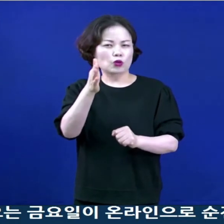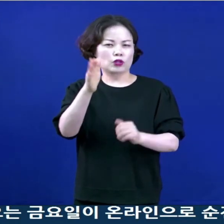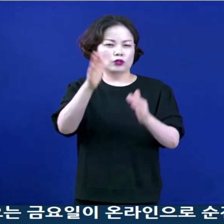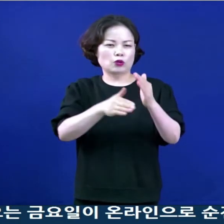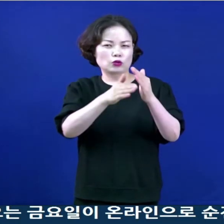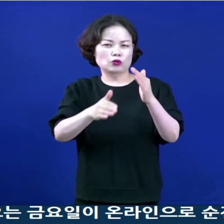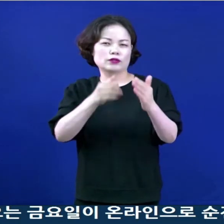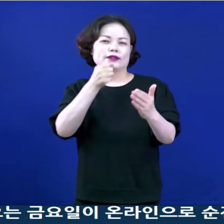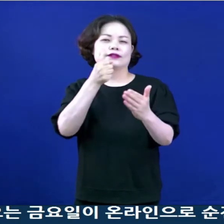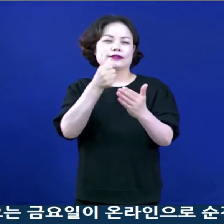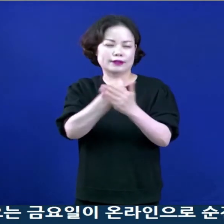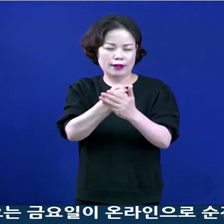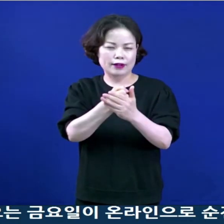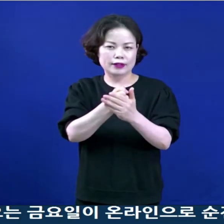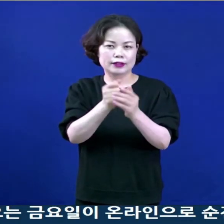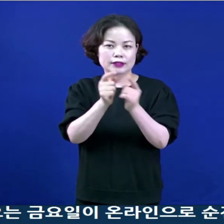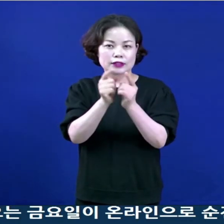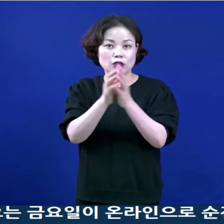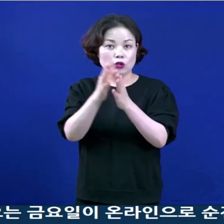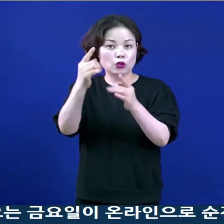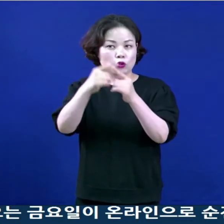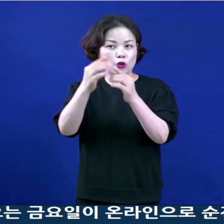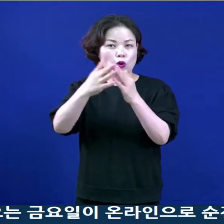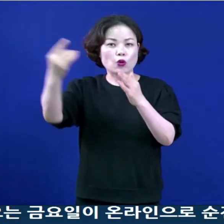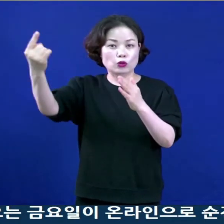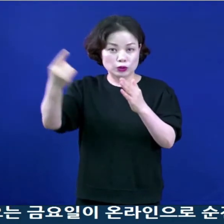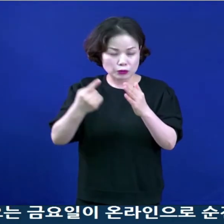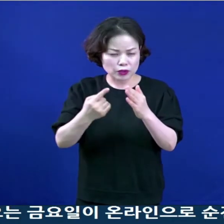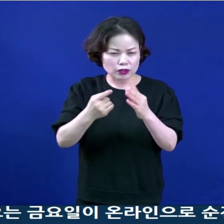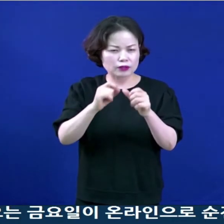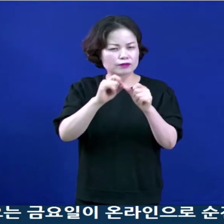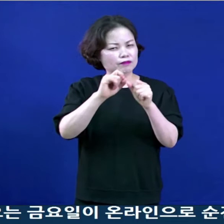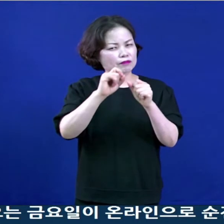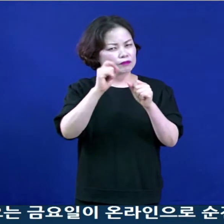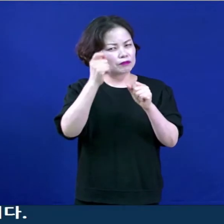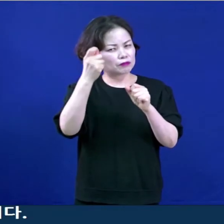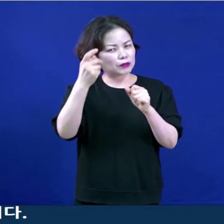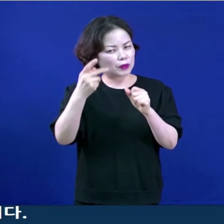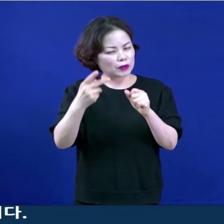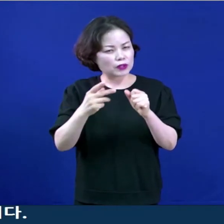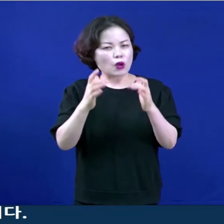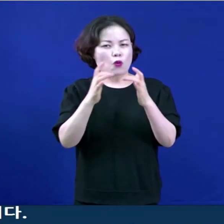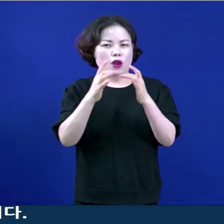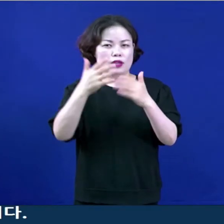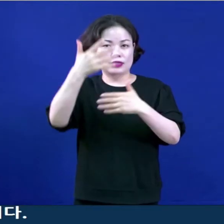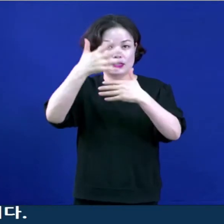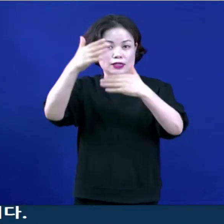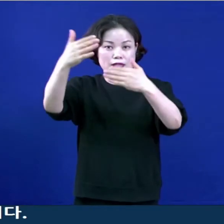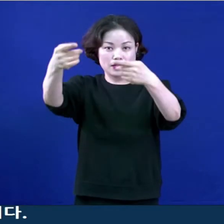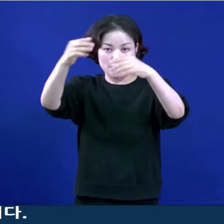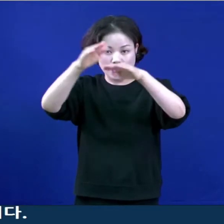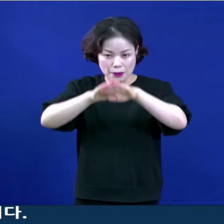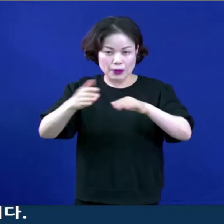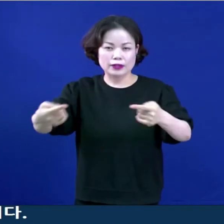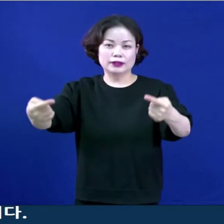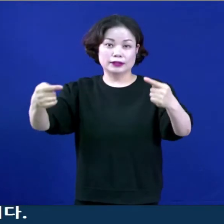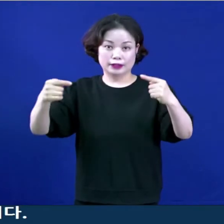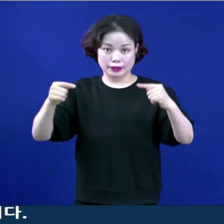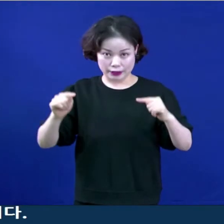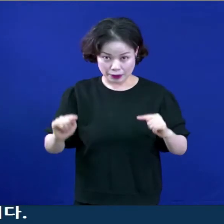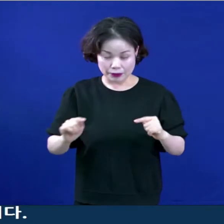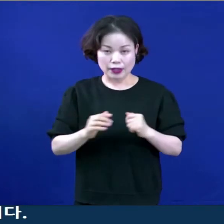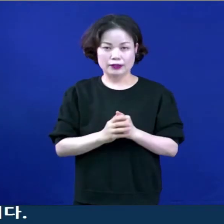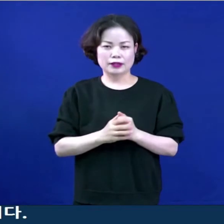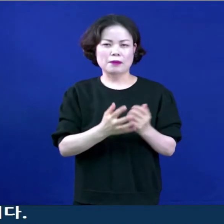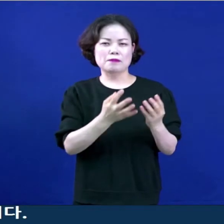오시는 것으로 알고 있는데, 직접 교회 오시는 분도 있지만 다수는 온라인으로 참여를 합니다. 집에서도